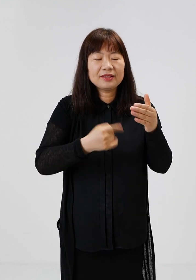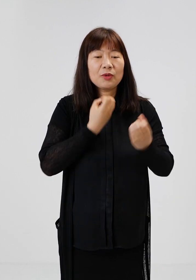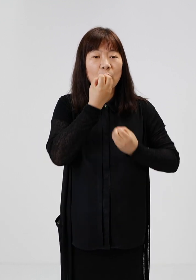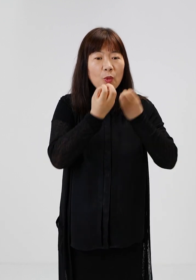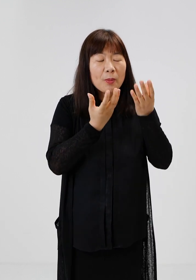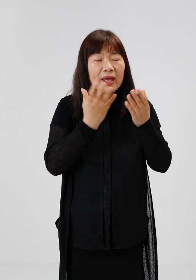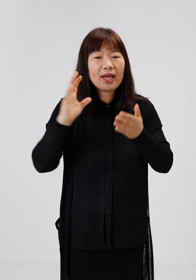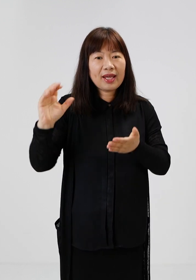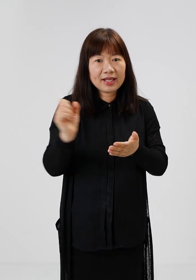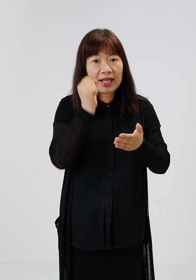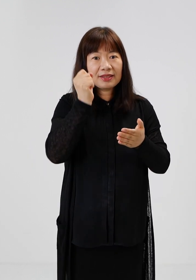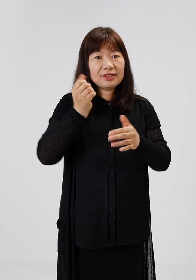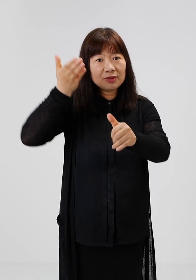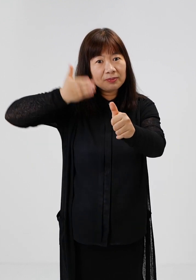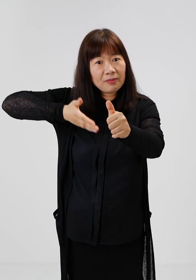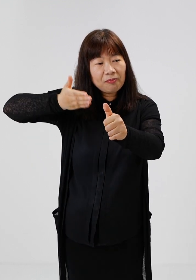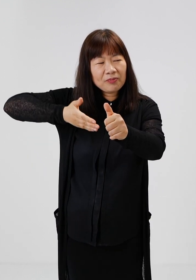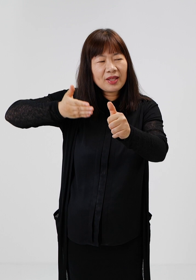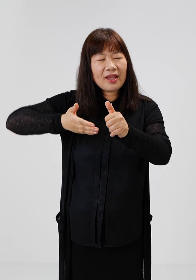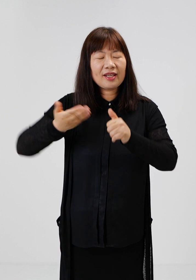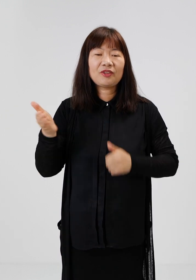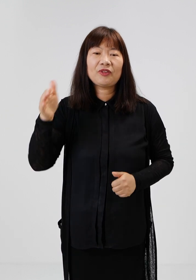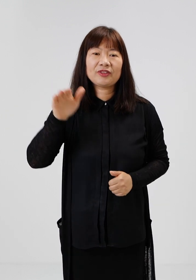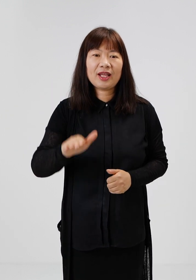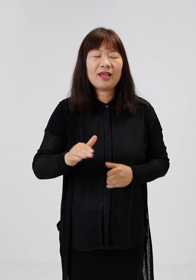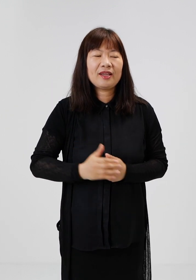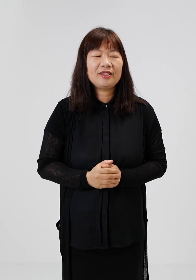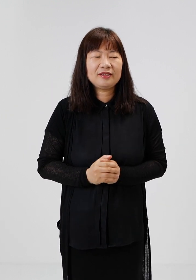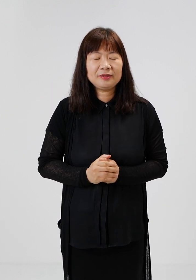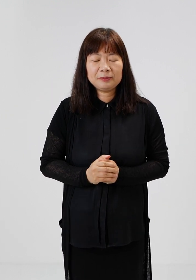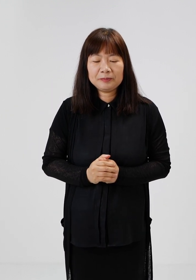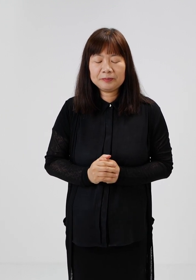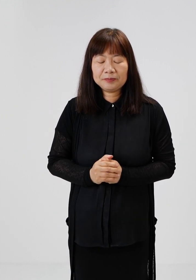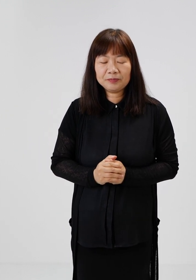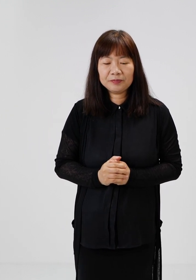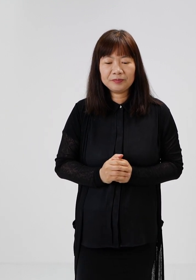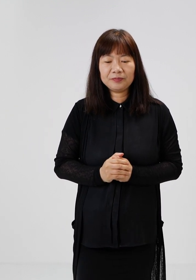되기를 축복합니다. 그런데